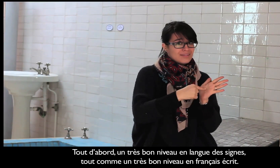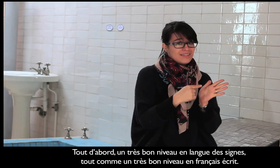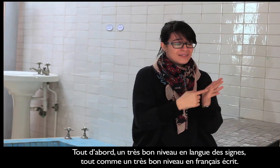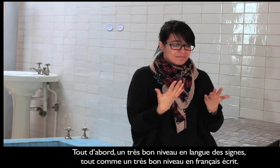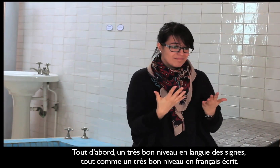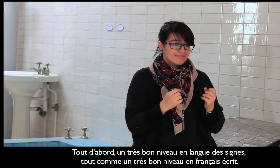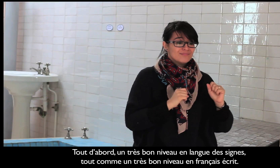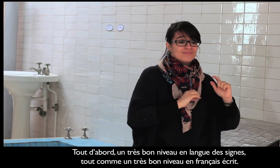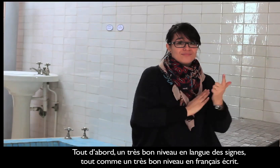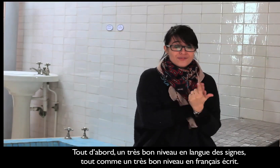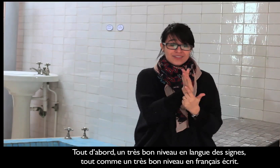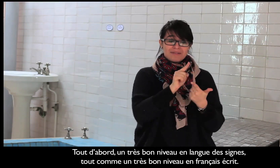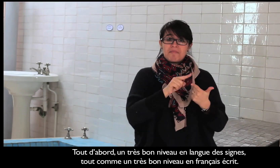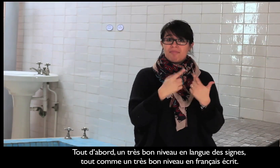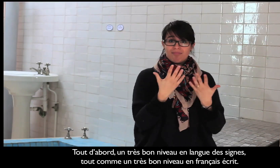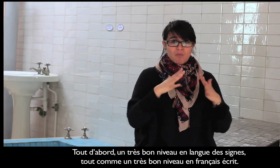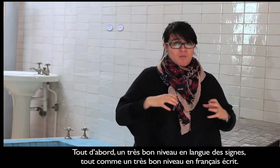Tout comme un très bon niveau en français écrit.